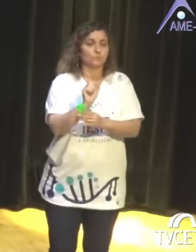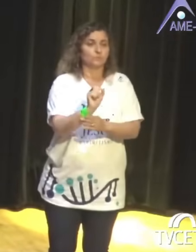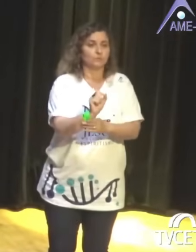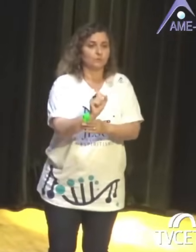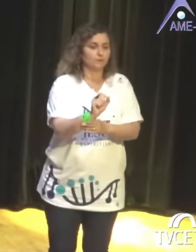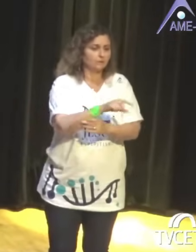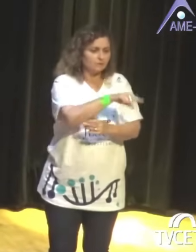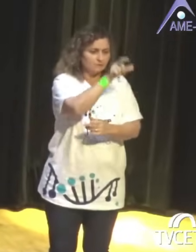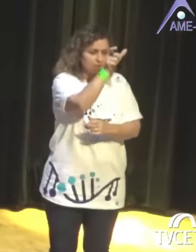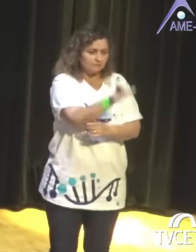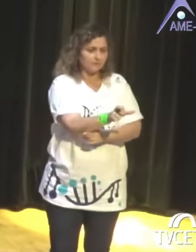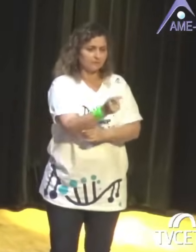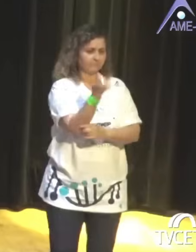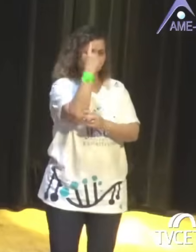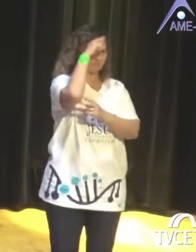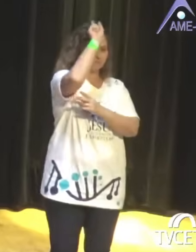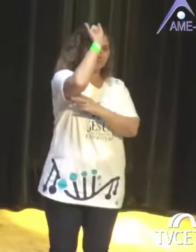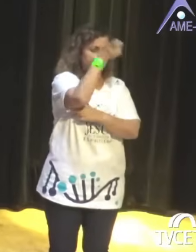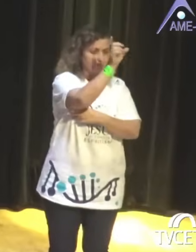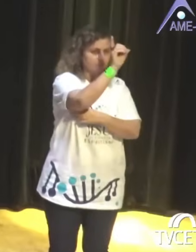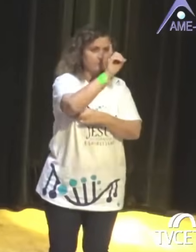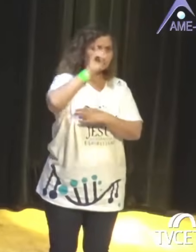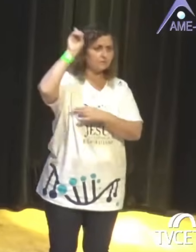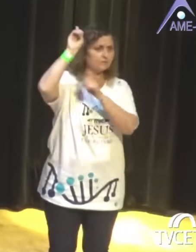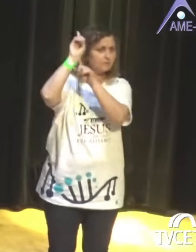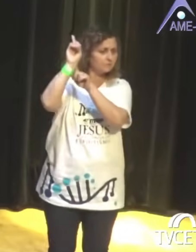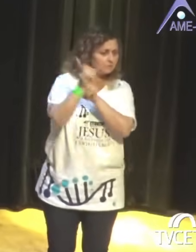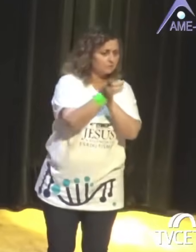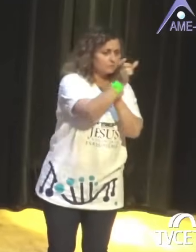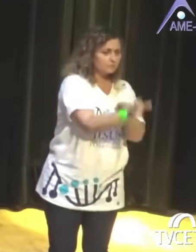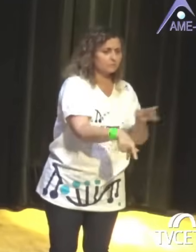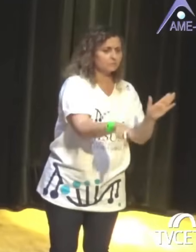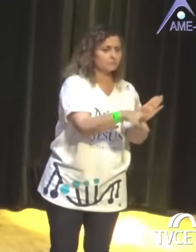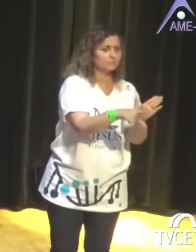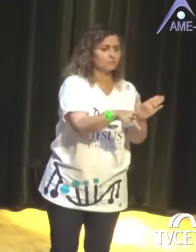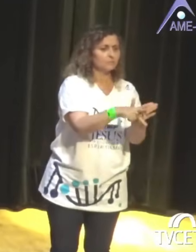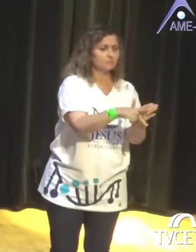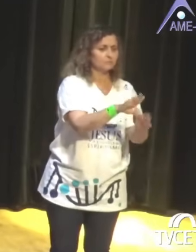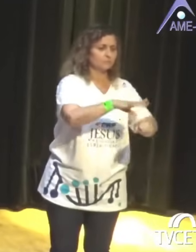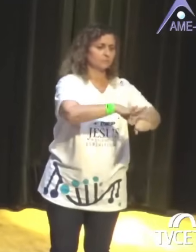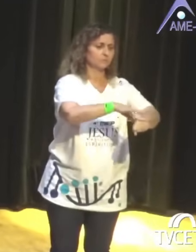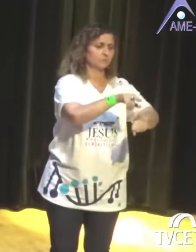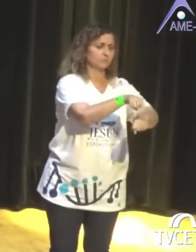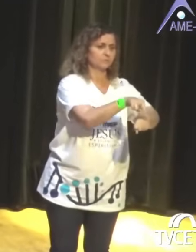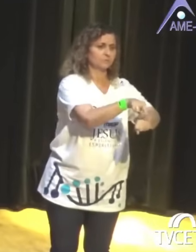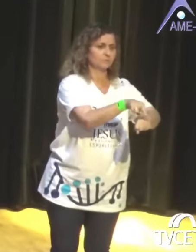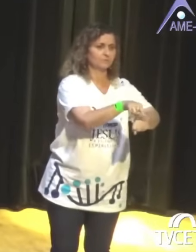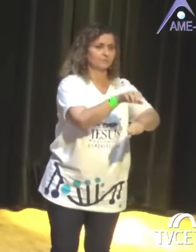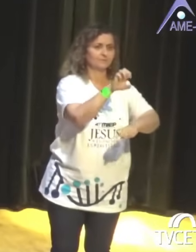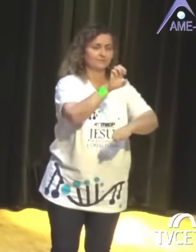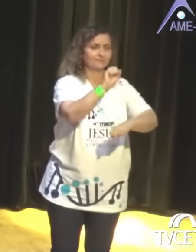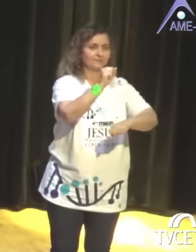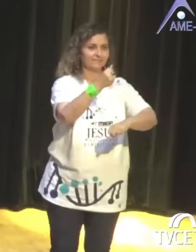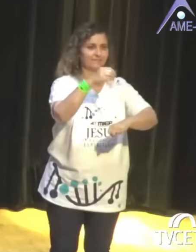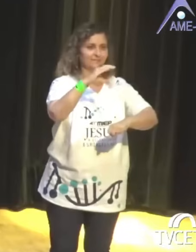para doença esculápio não é esculacho não esculápio